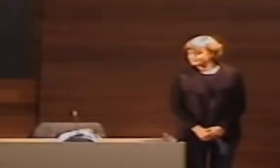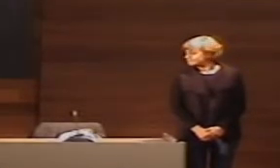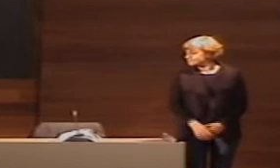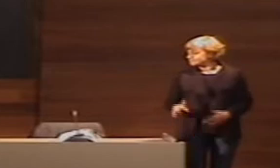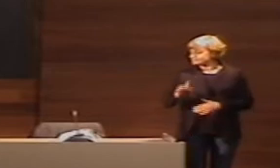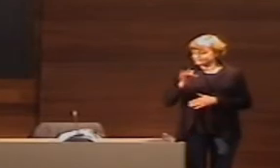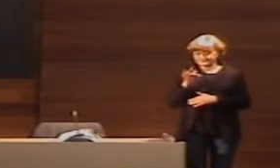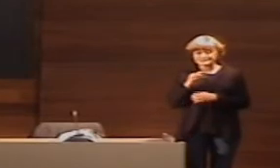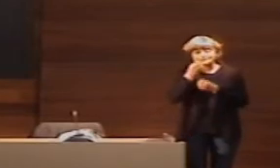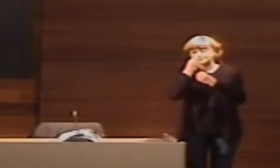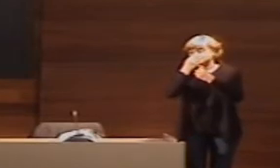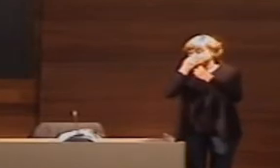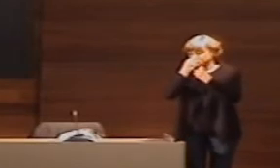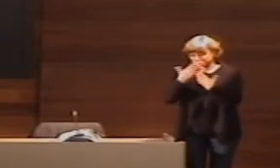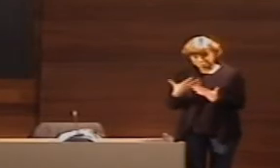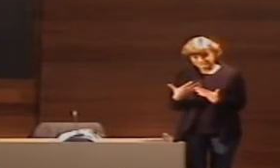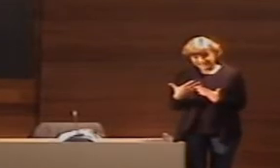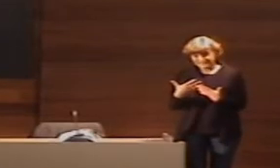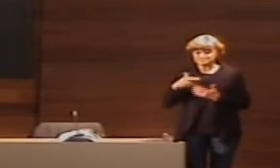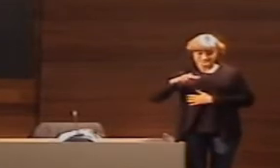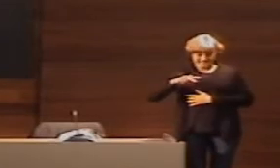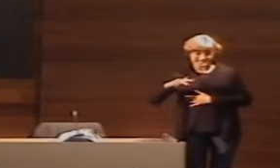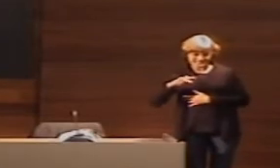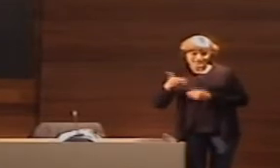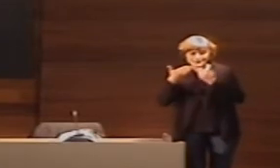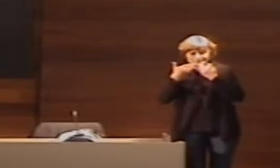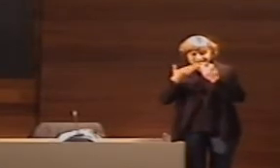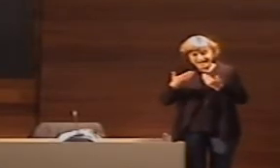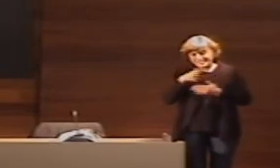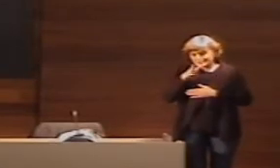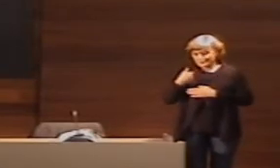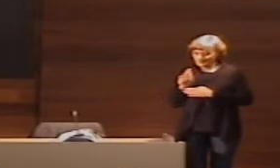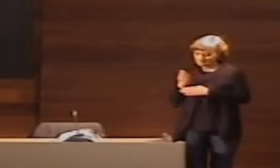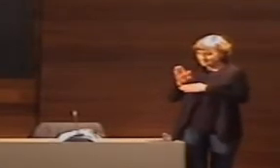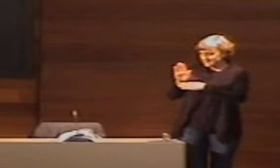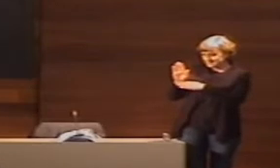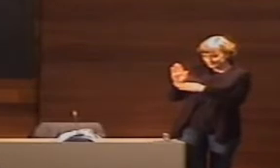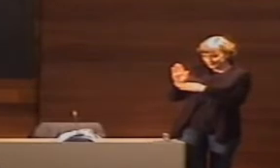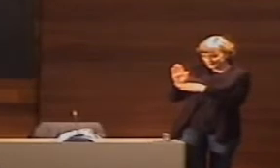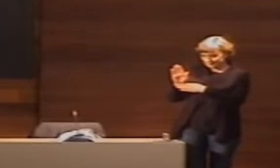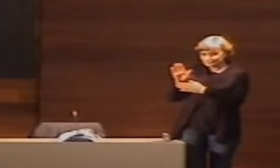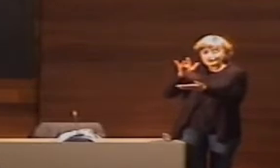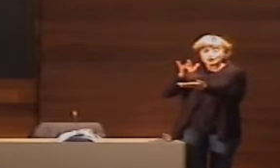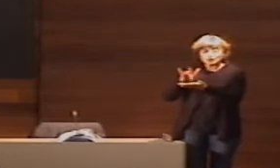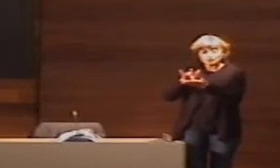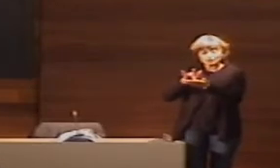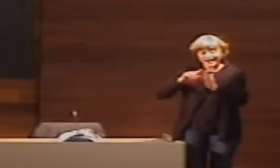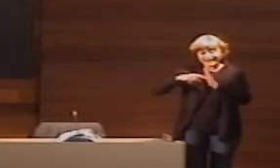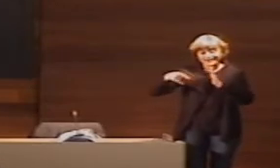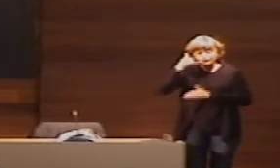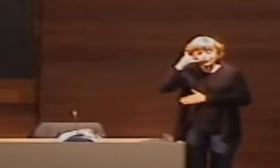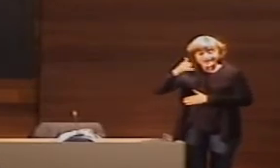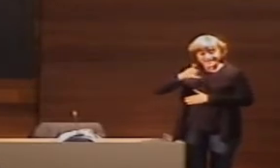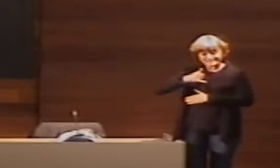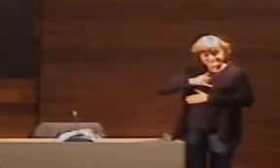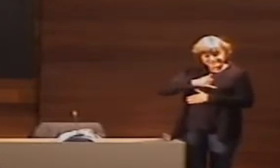Bien, pues gracias por la presentación. Cada vez que me llaman de Guipúzcoa para hablar de residuos, me tiemblan